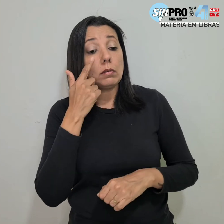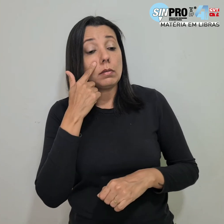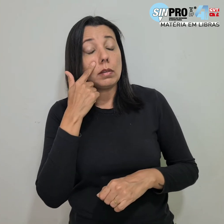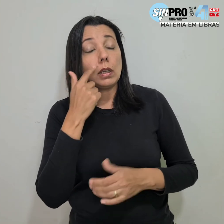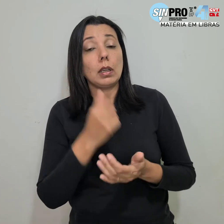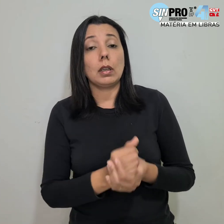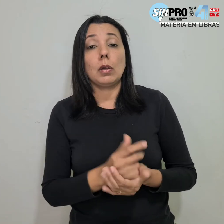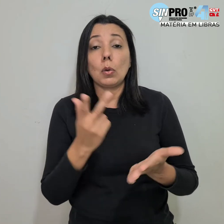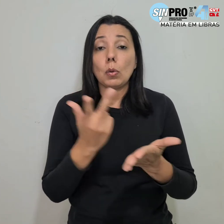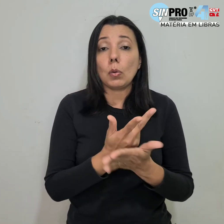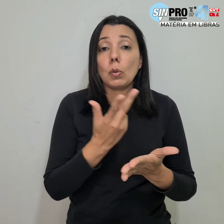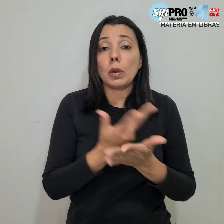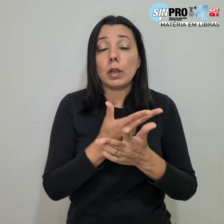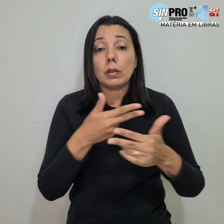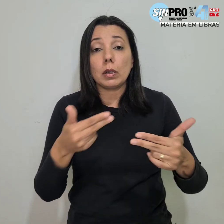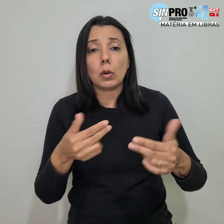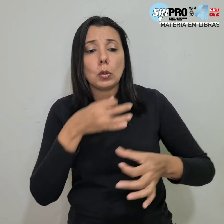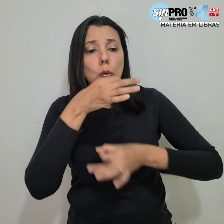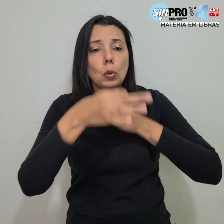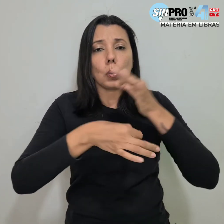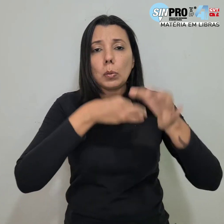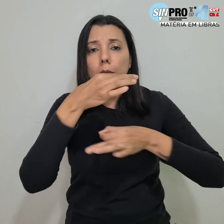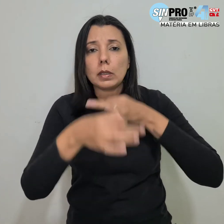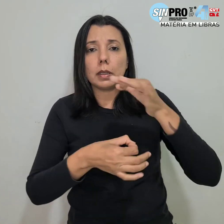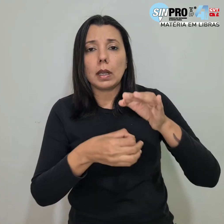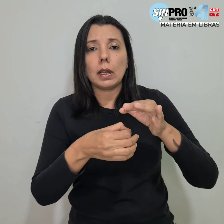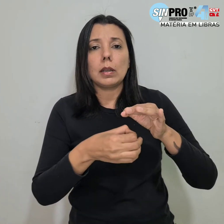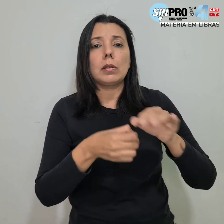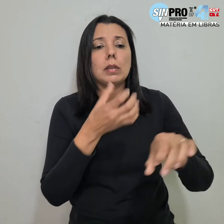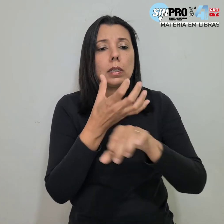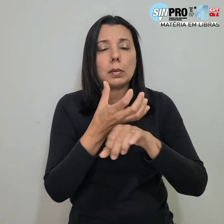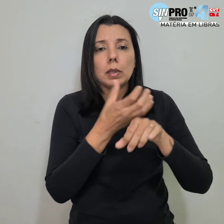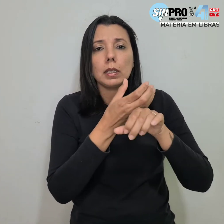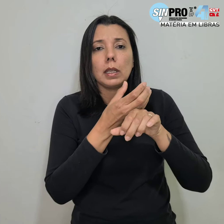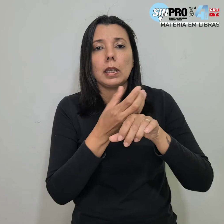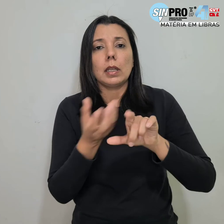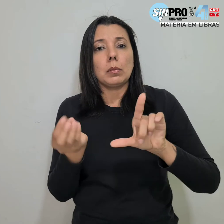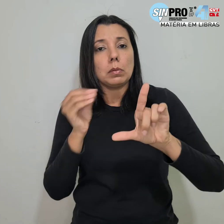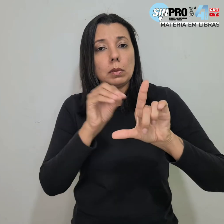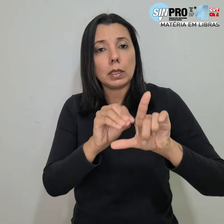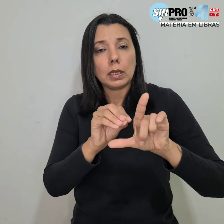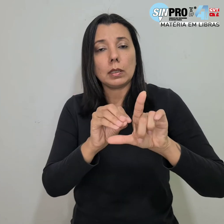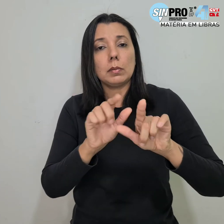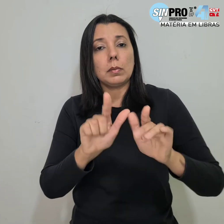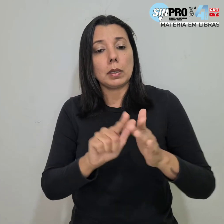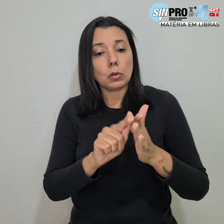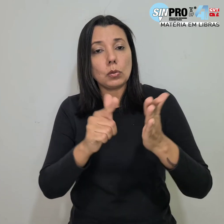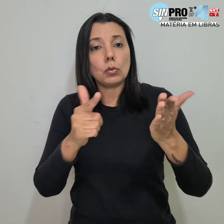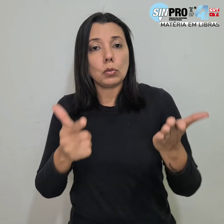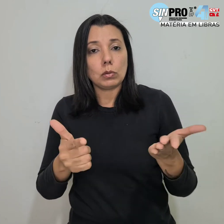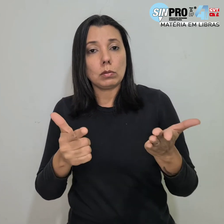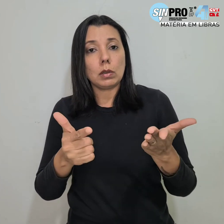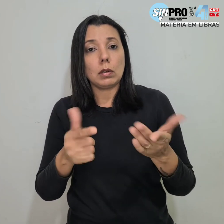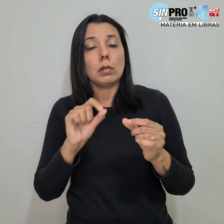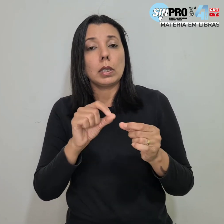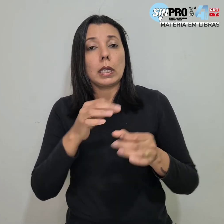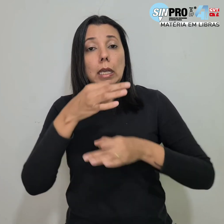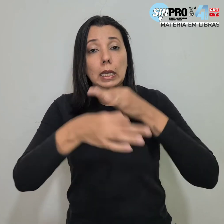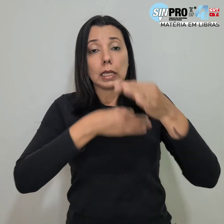a deturpação dos fatos nos comentários da matéria publicada pelo Correio Brasiliense sobre as críticas